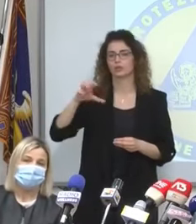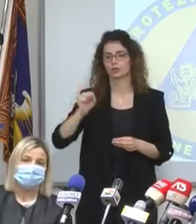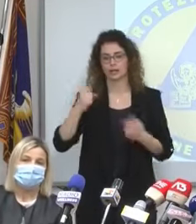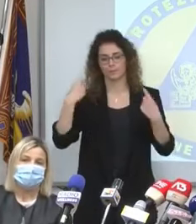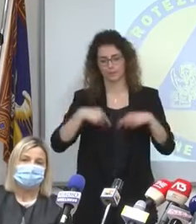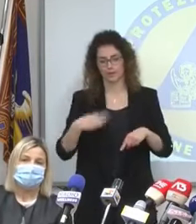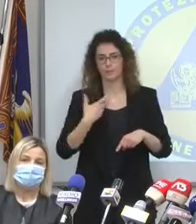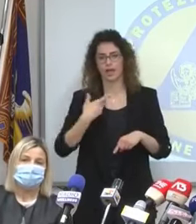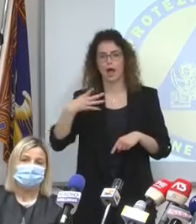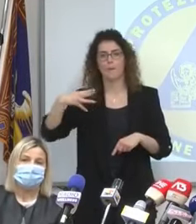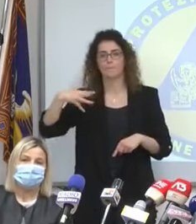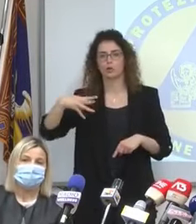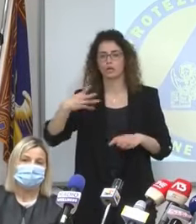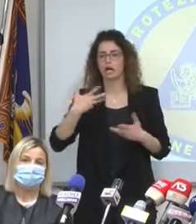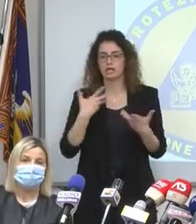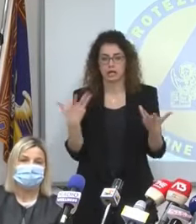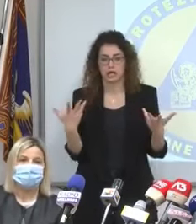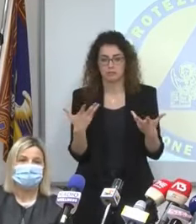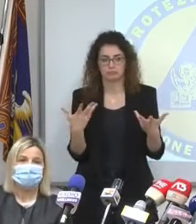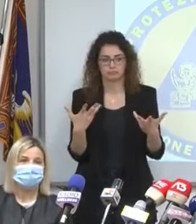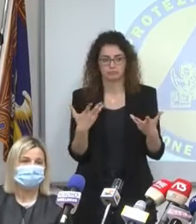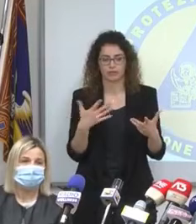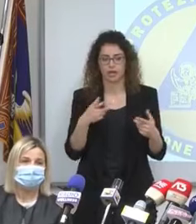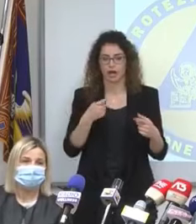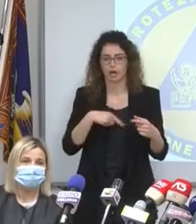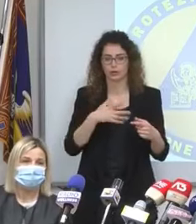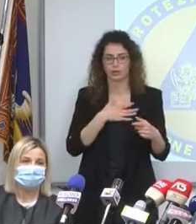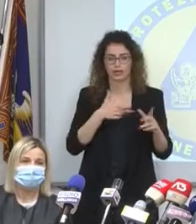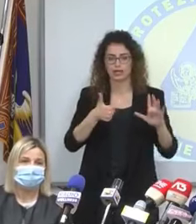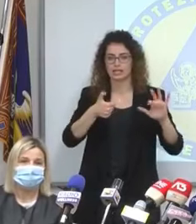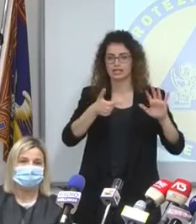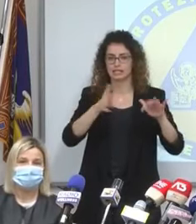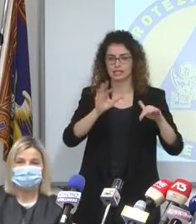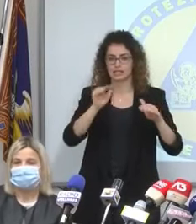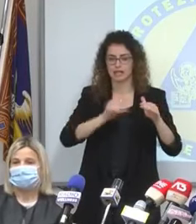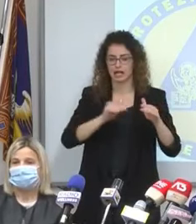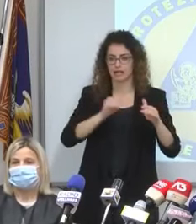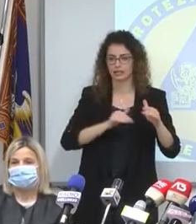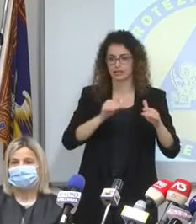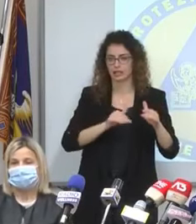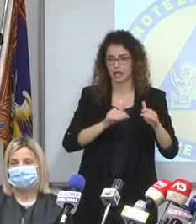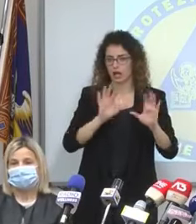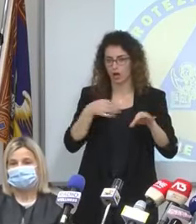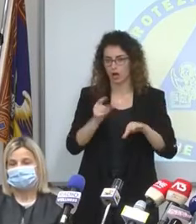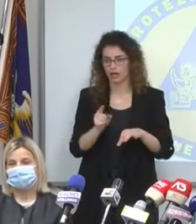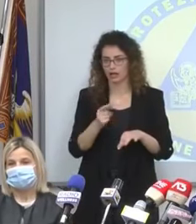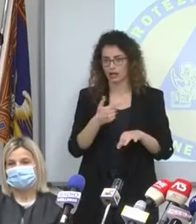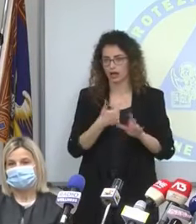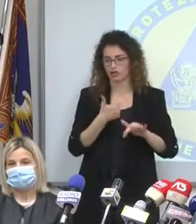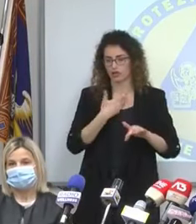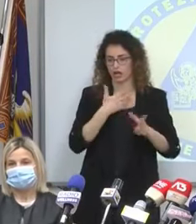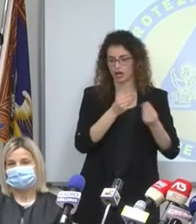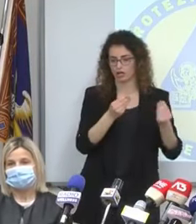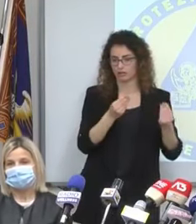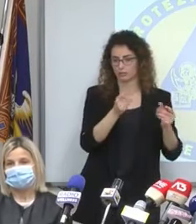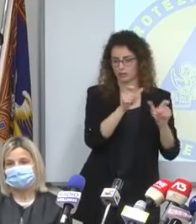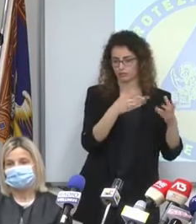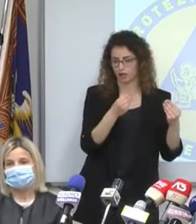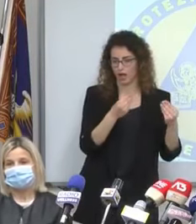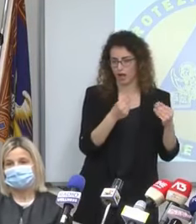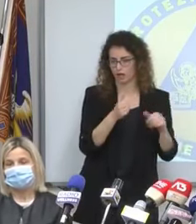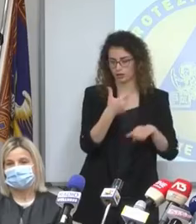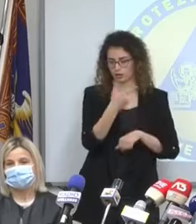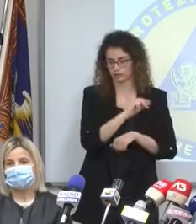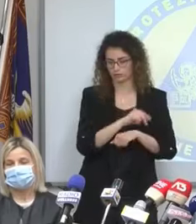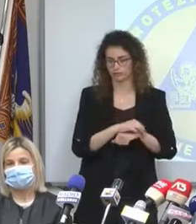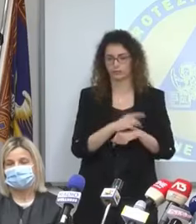è Moderna non sappiamo che fine ma abbia fatto. Ma noi sotto i 60 anni non ci arriviamo prima, abbiamo quasi 1,5 milioni di persone da fare. Perfetto, e questo l'abbiamo capito. Però